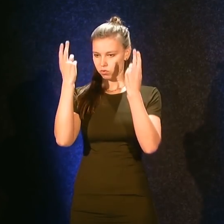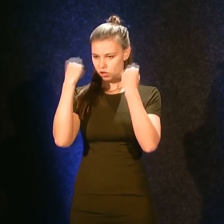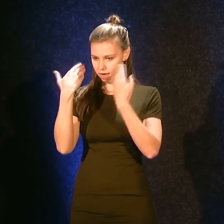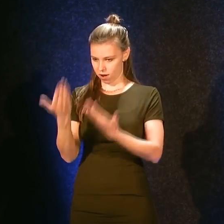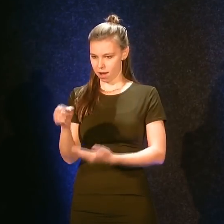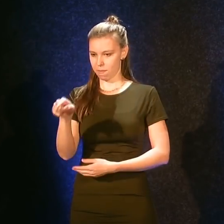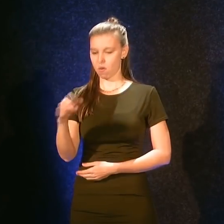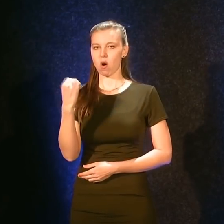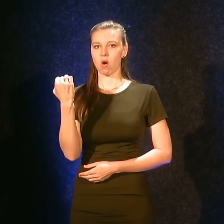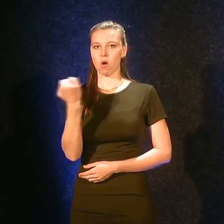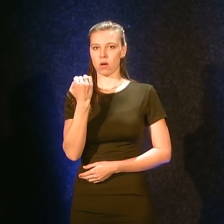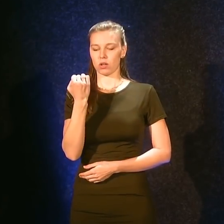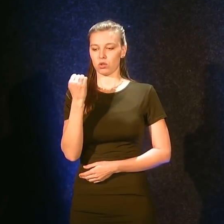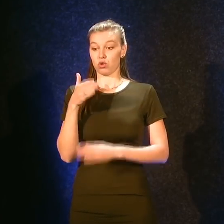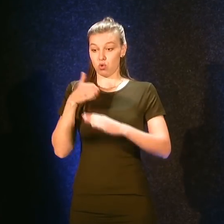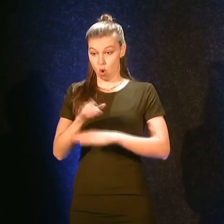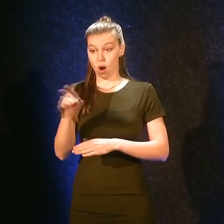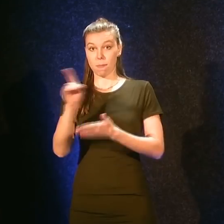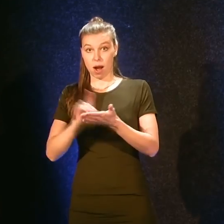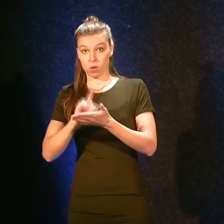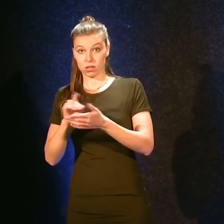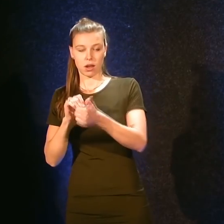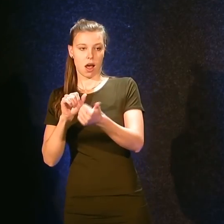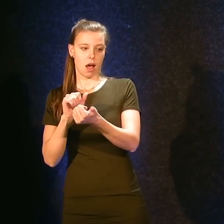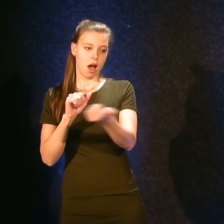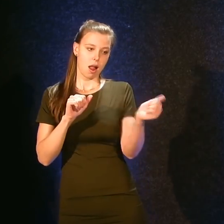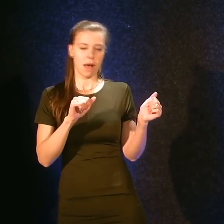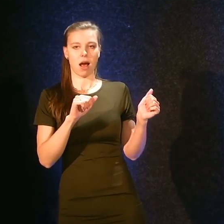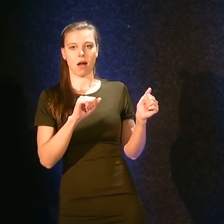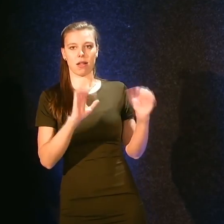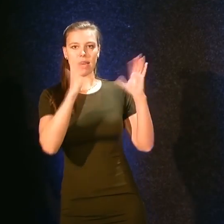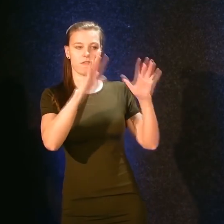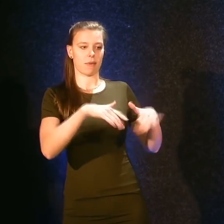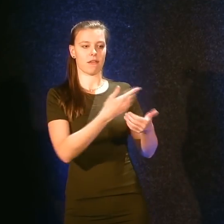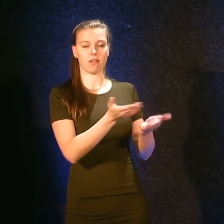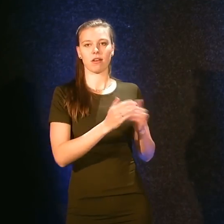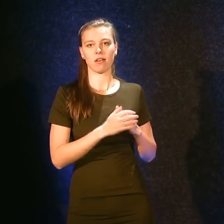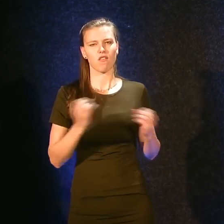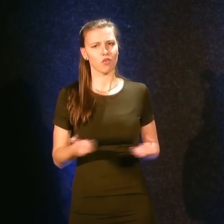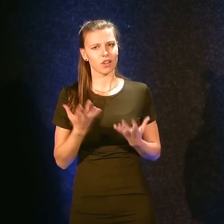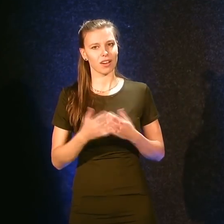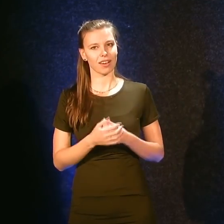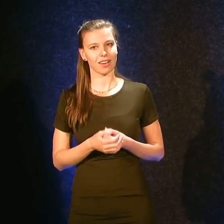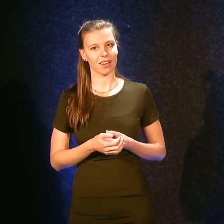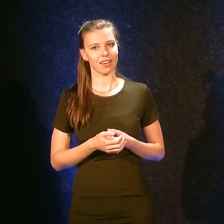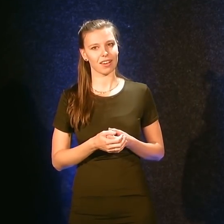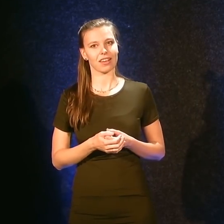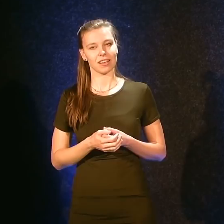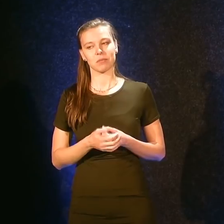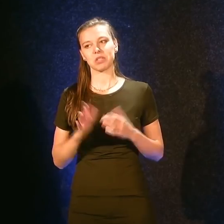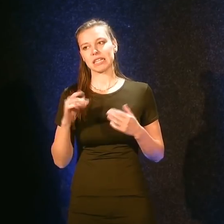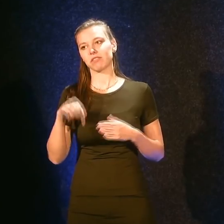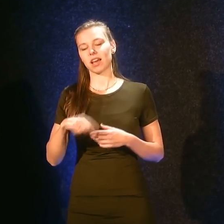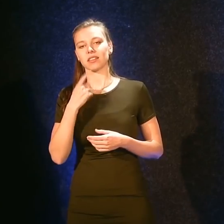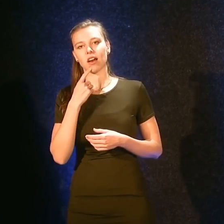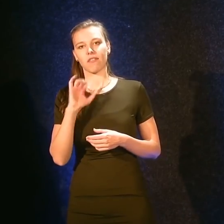van Paulus blijven ze in leven. Wonderlijk, hè? Dat missen we misschien wel eens, vandaag de dag,